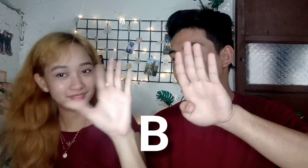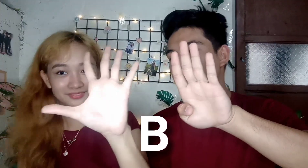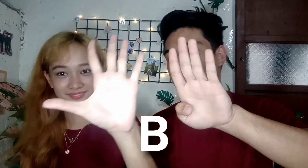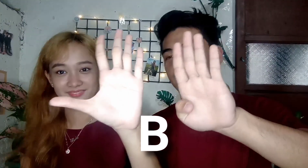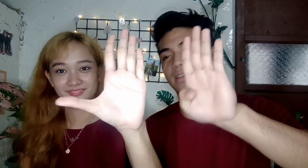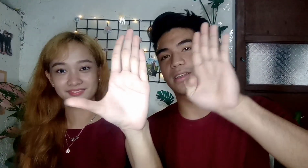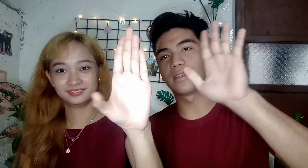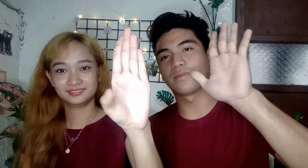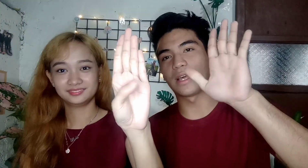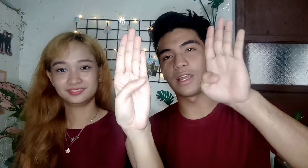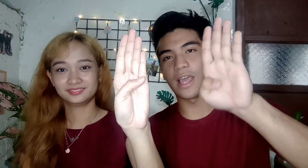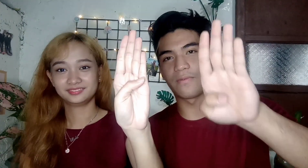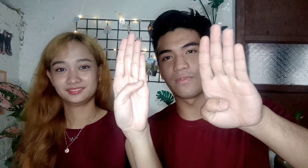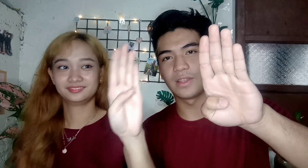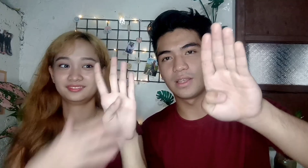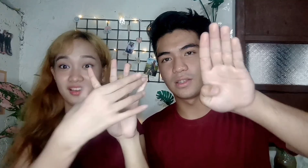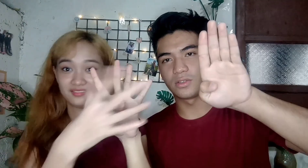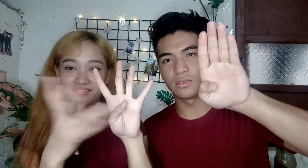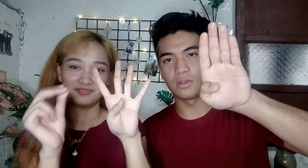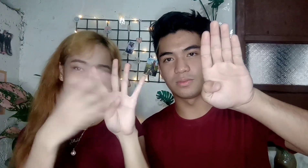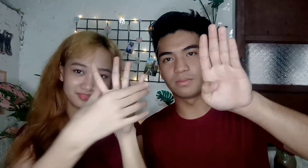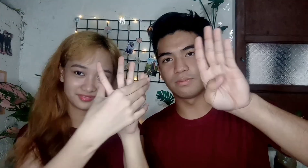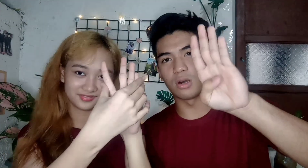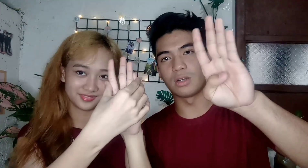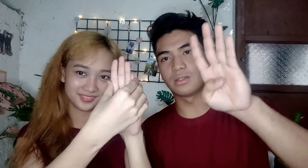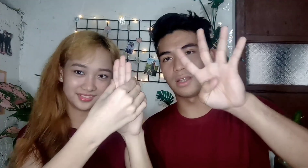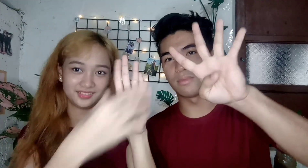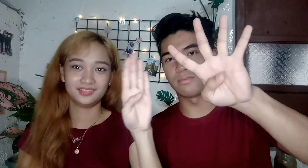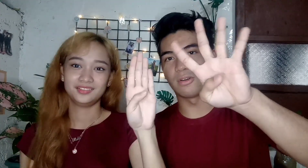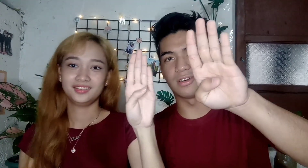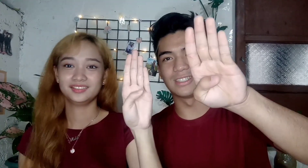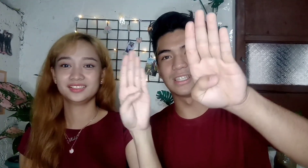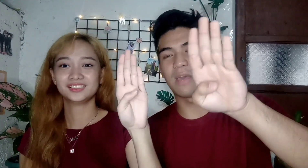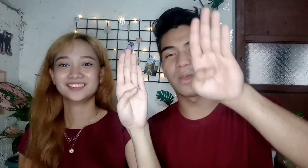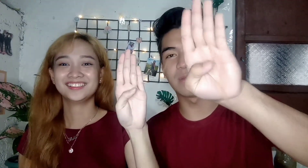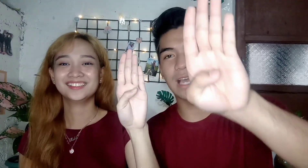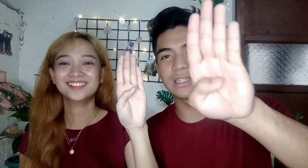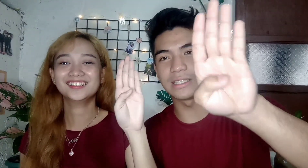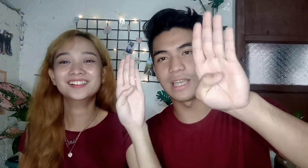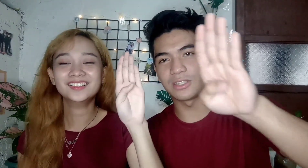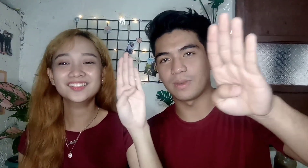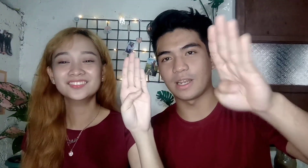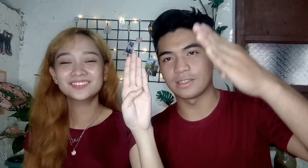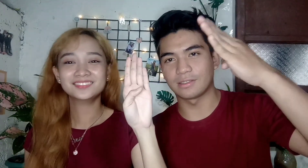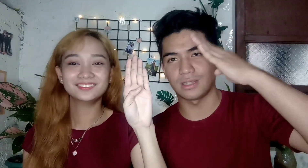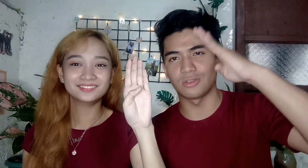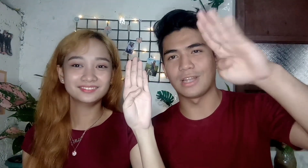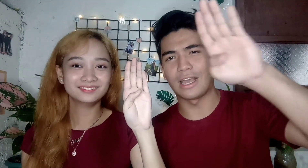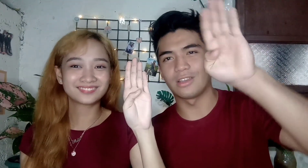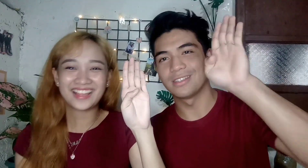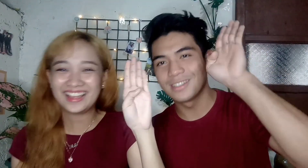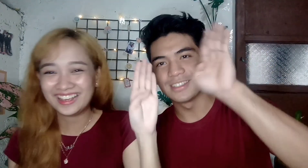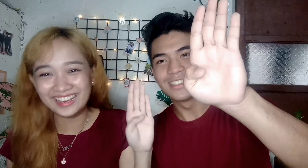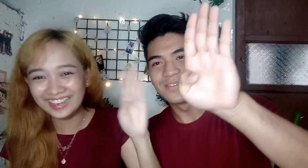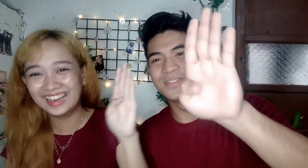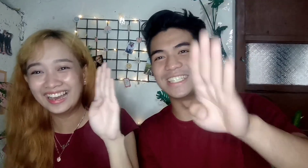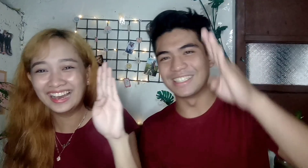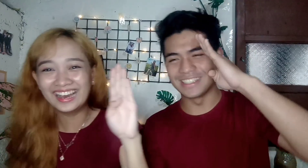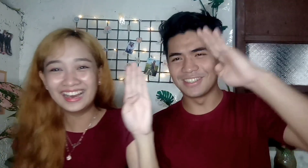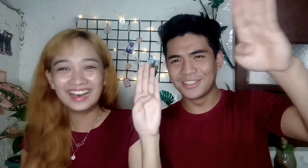B. Tara, yan. So, 4. Number 4. Eh, pero magkakadikit, guys. Parang salute lang kayo. B.